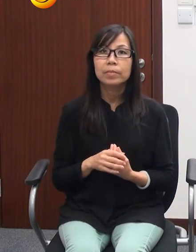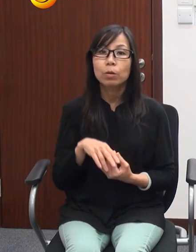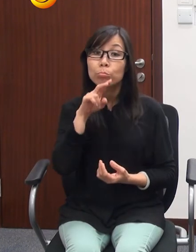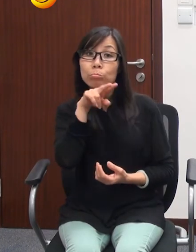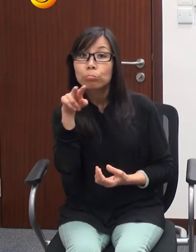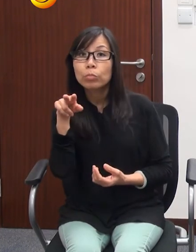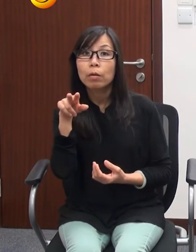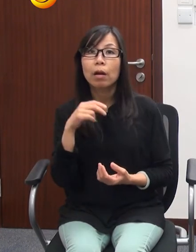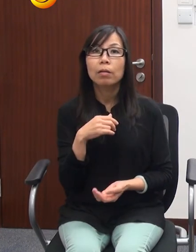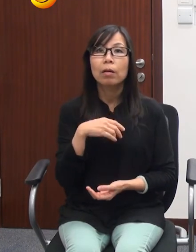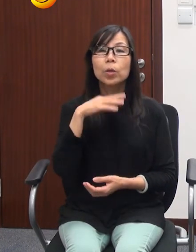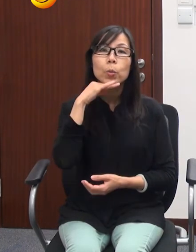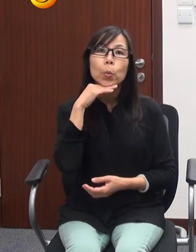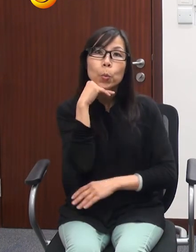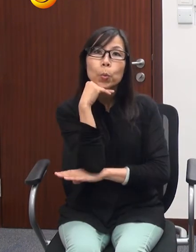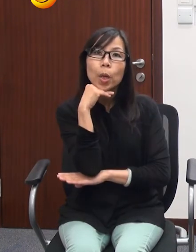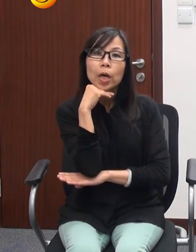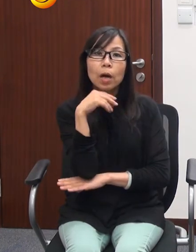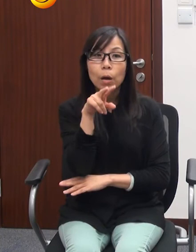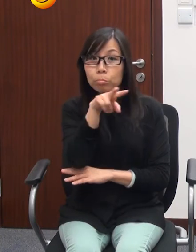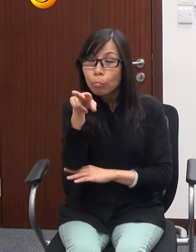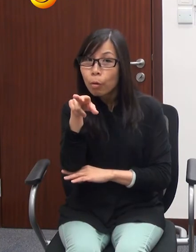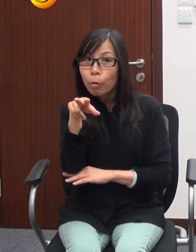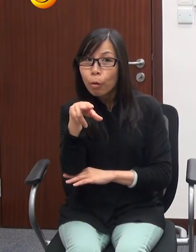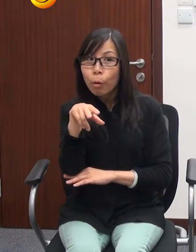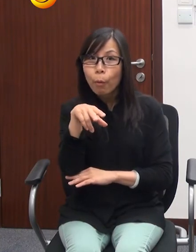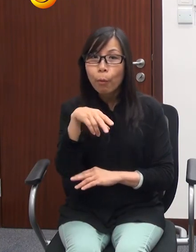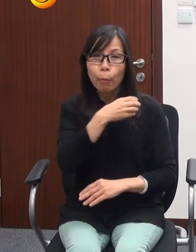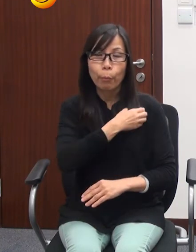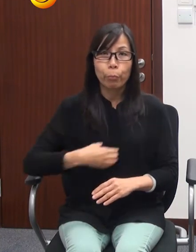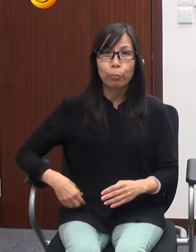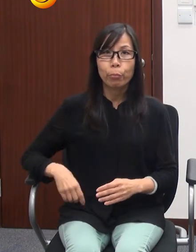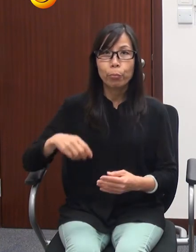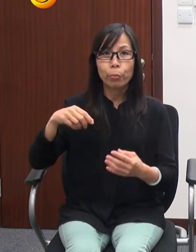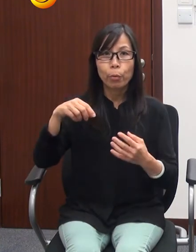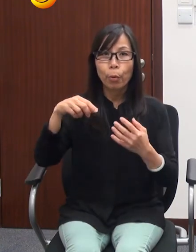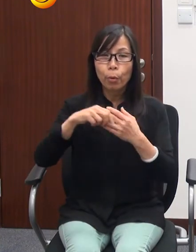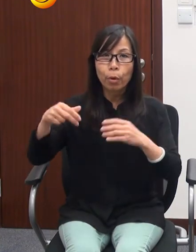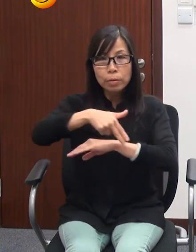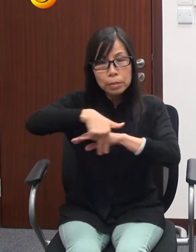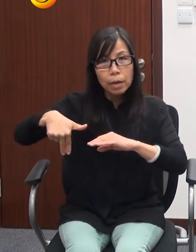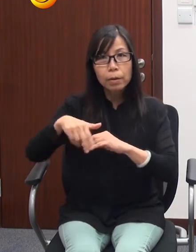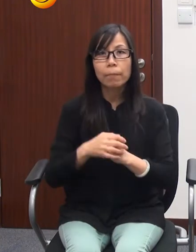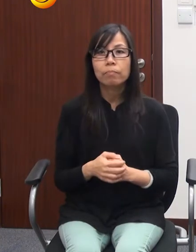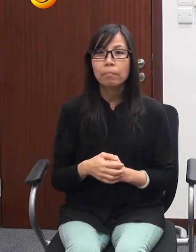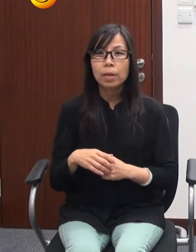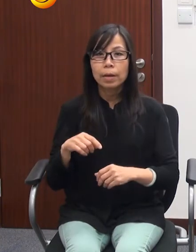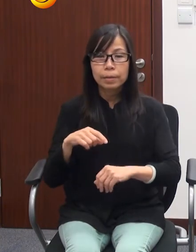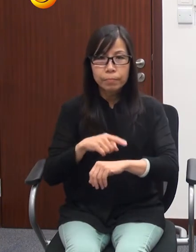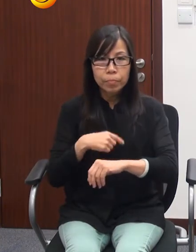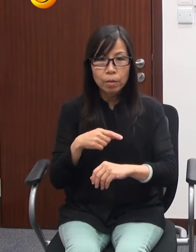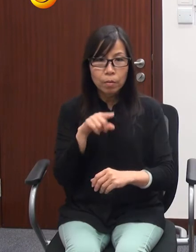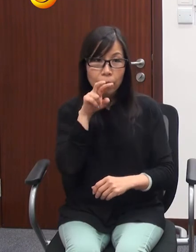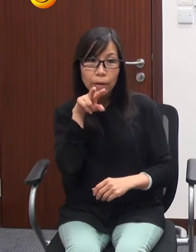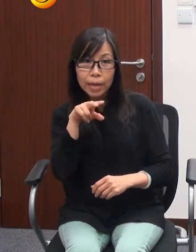效啦！我真係第日都睇下佢哋選舉嘅策略同埋。 喂，同埋都剩翻幾多分鐘啊？剩翻兩分鐘啦。咁我見你打一本書喎，